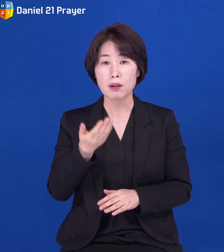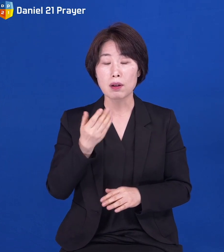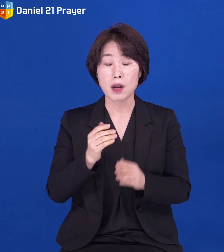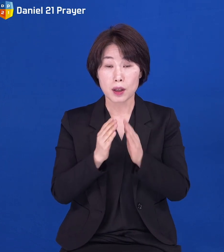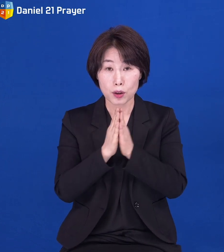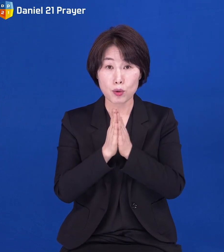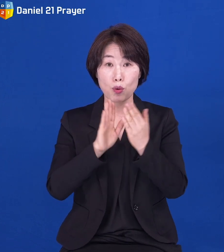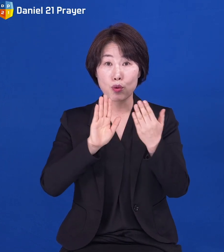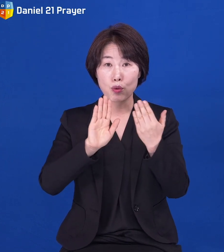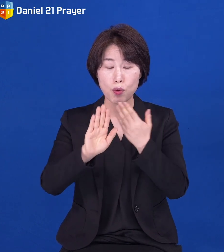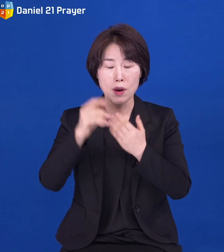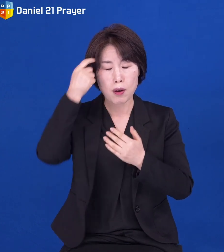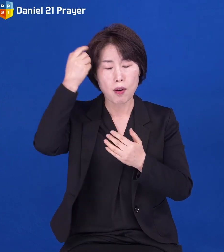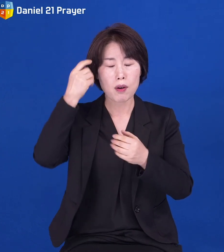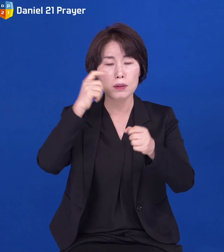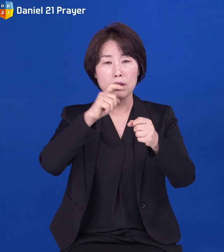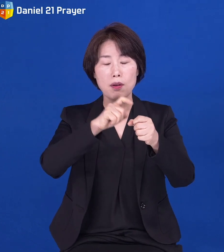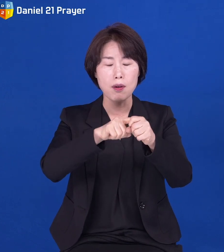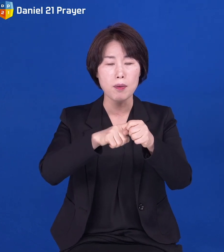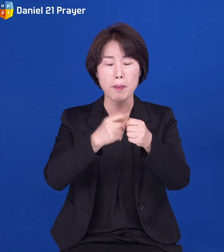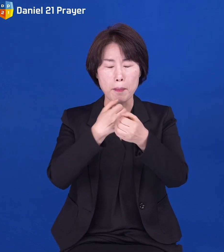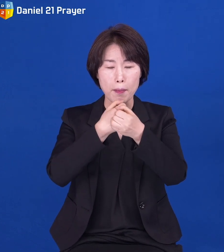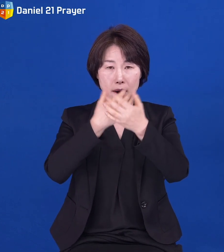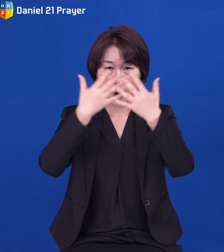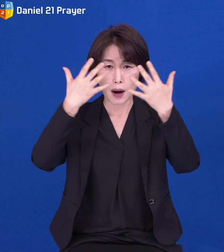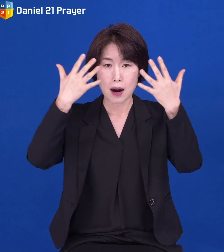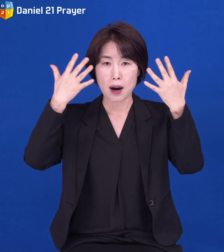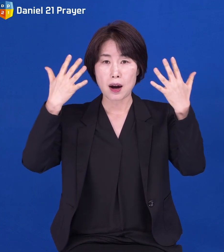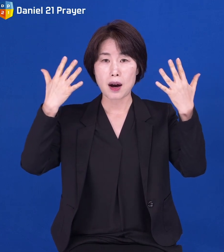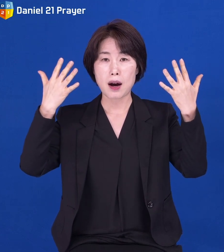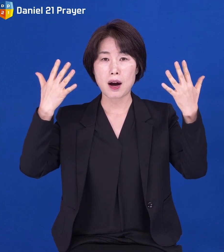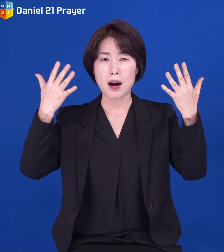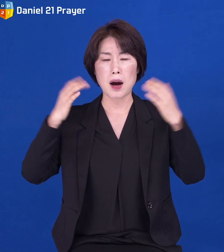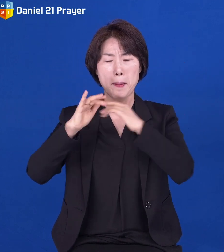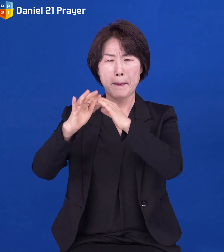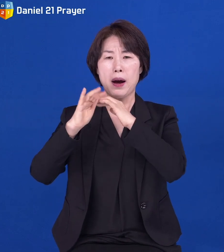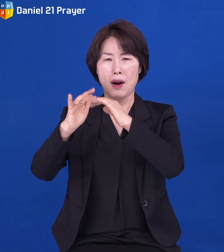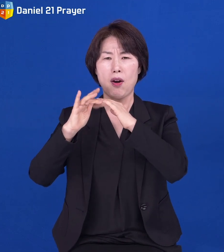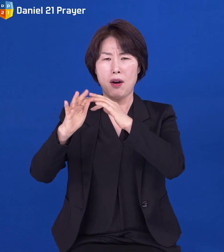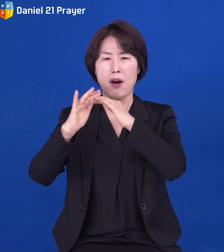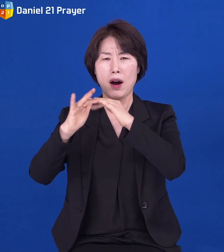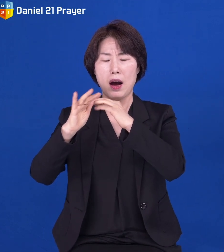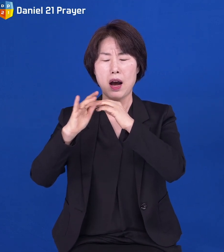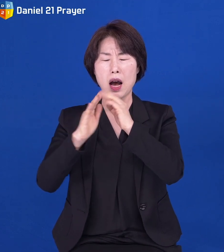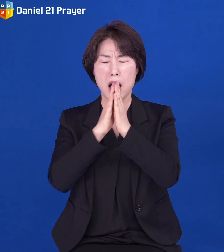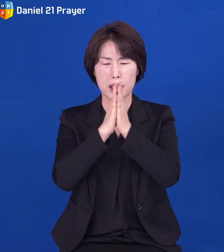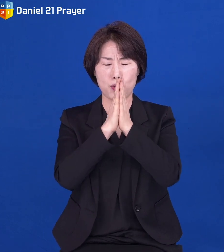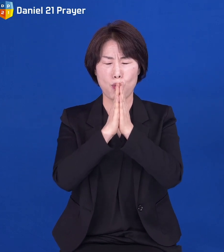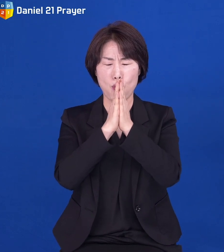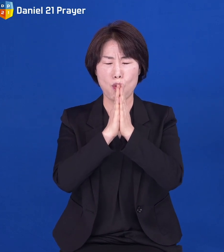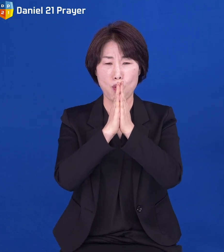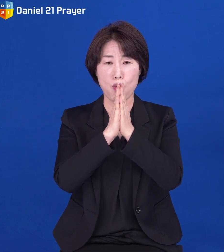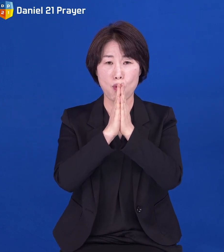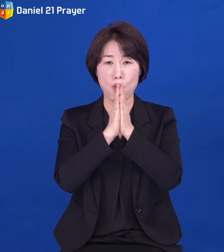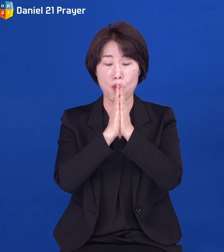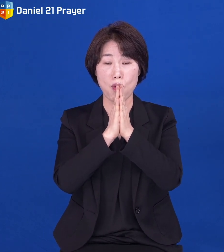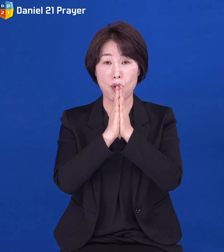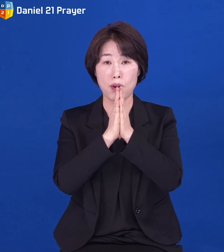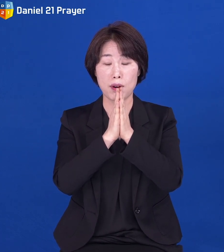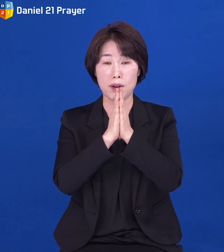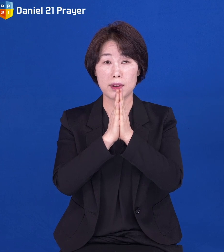났더니 영적으로 확, 저희 엄마 막 그 방언기도 하시거든요. 방언기도 막 터져 나오시니까